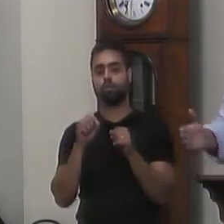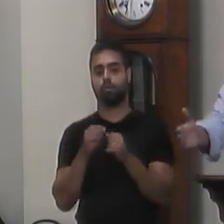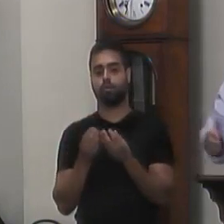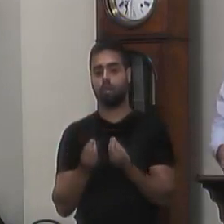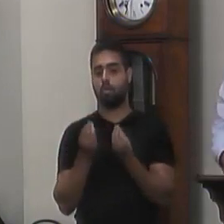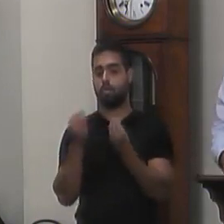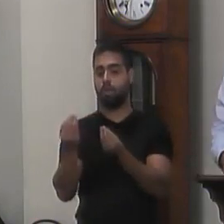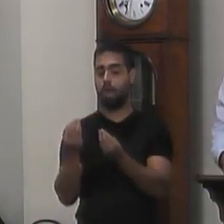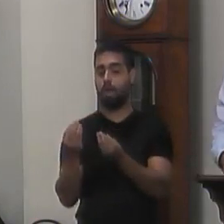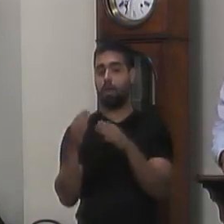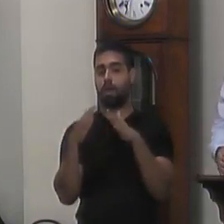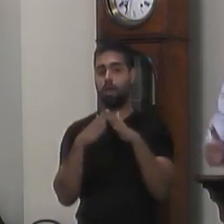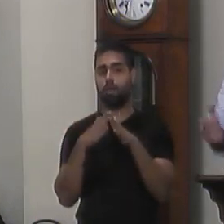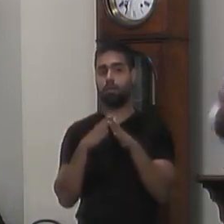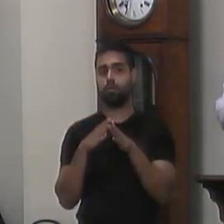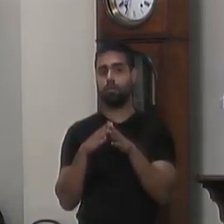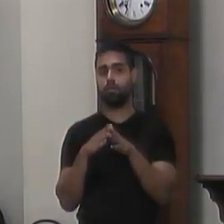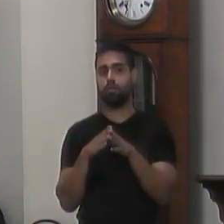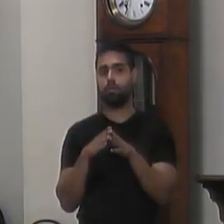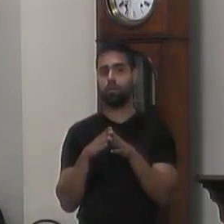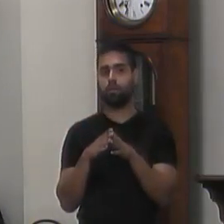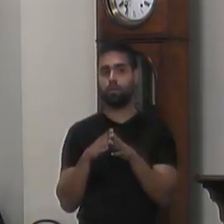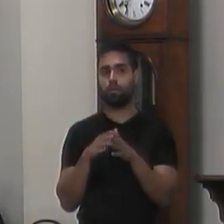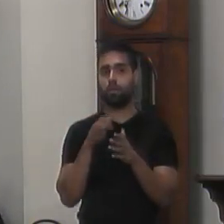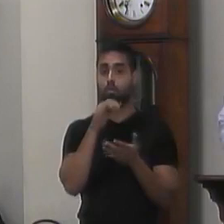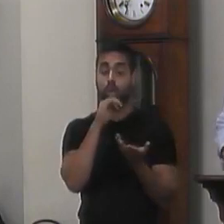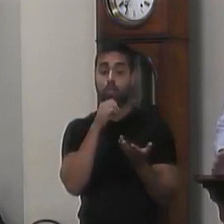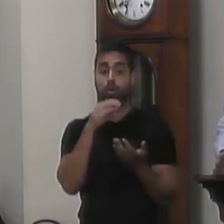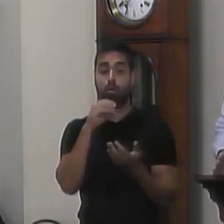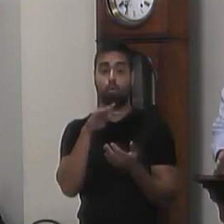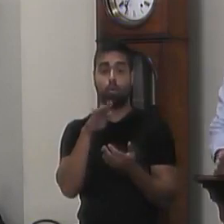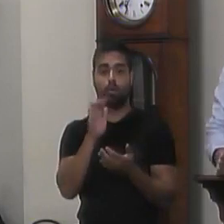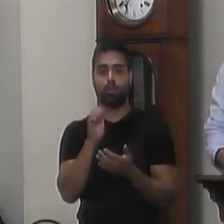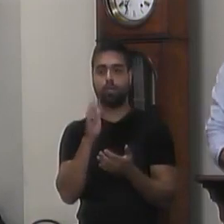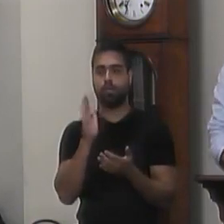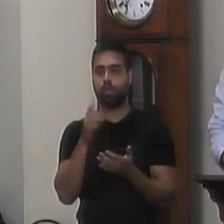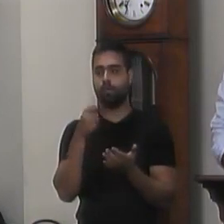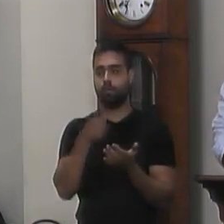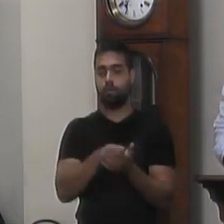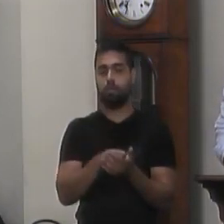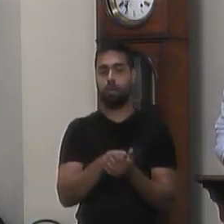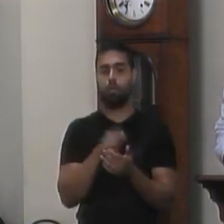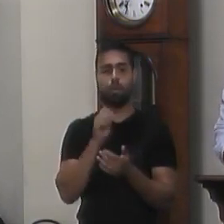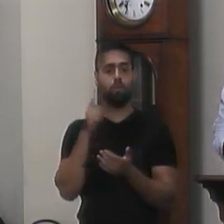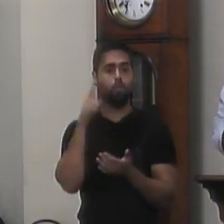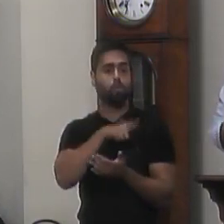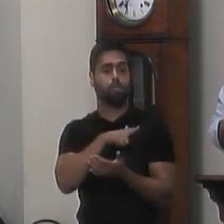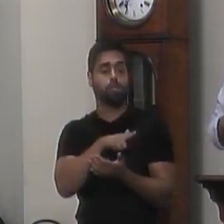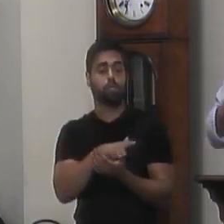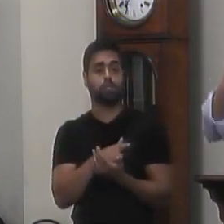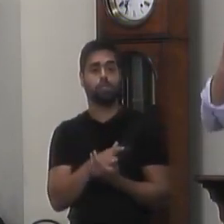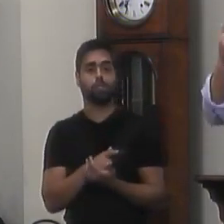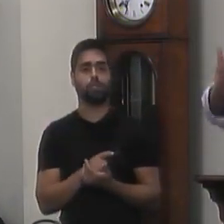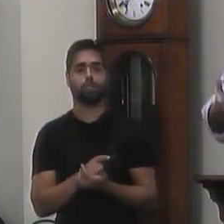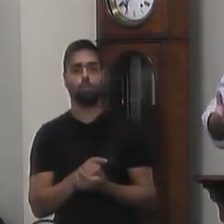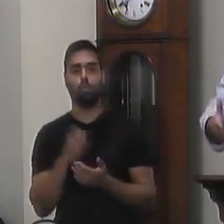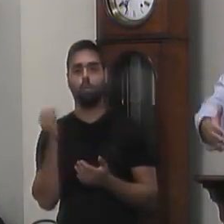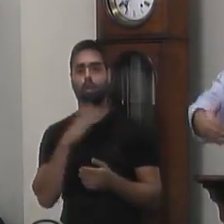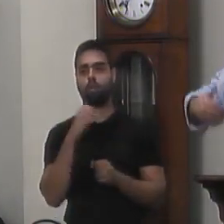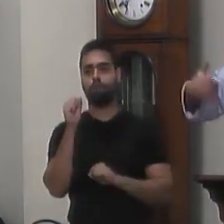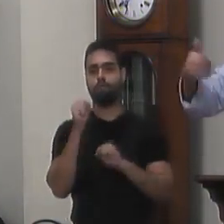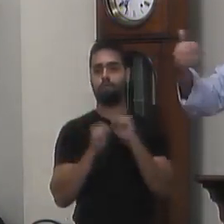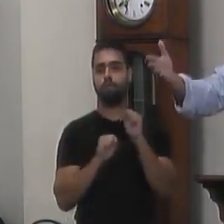O que vai ser feito com conta que já foi paga? O que vai acontecer com a nova